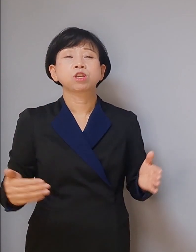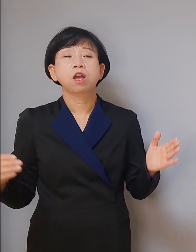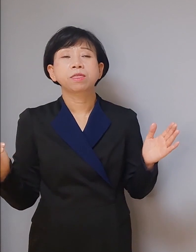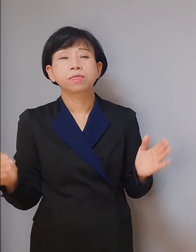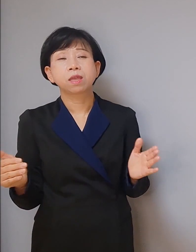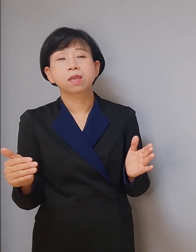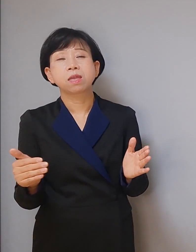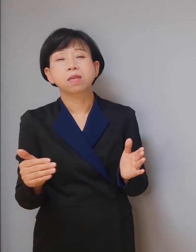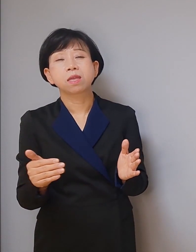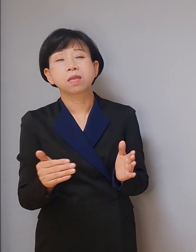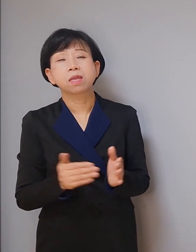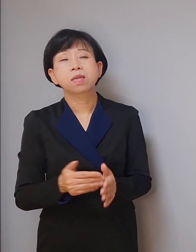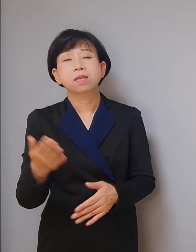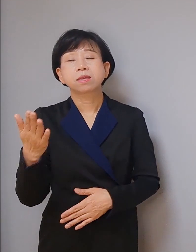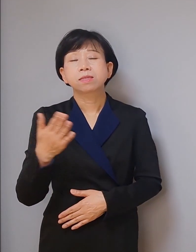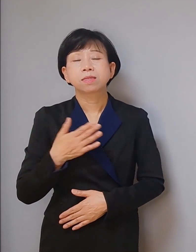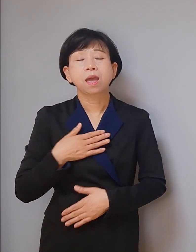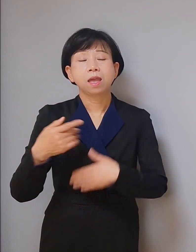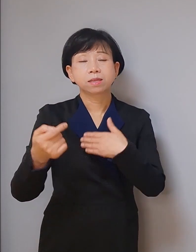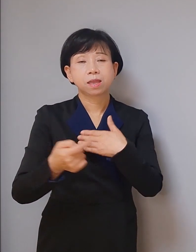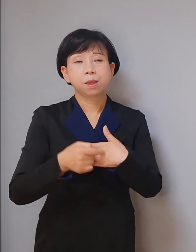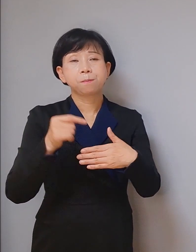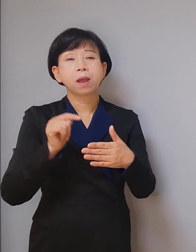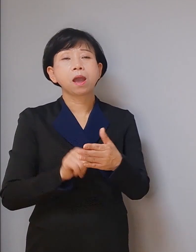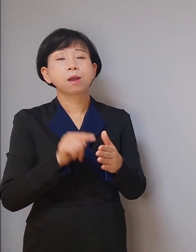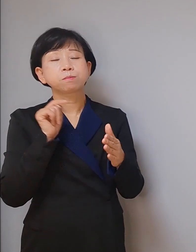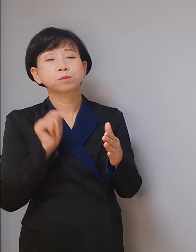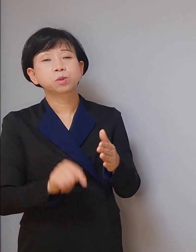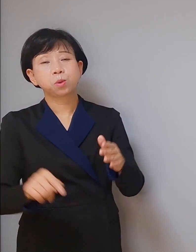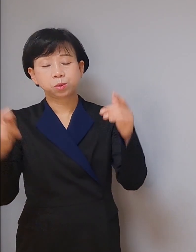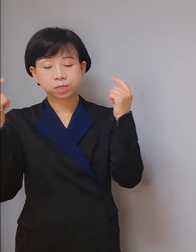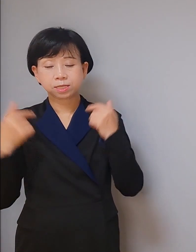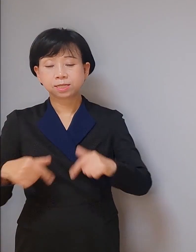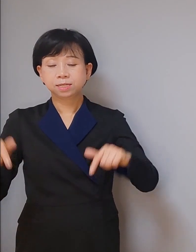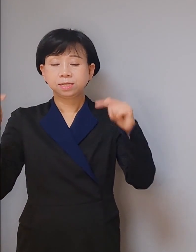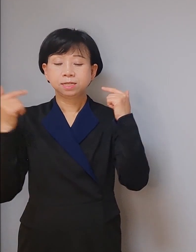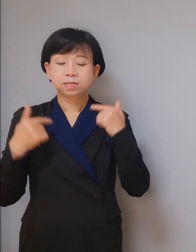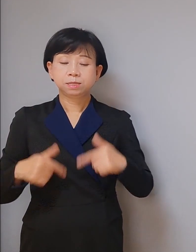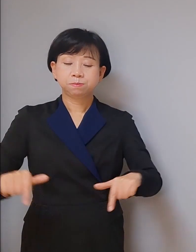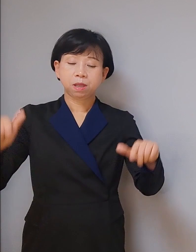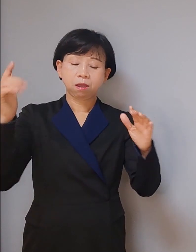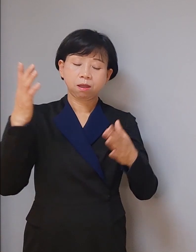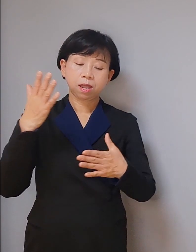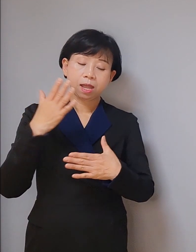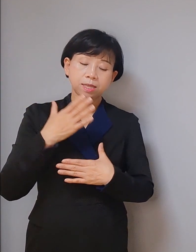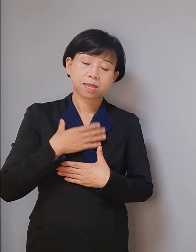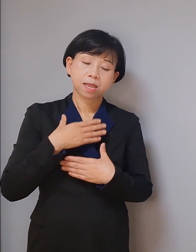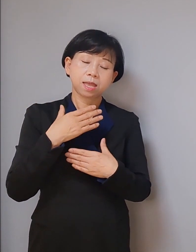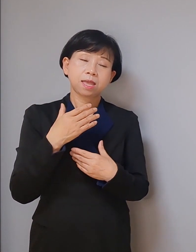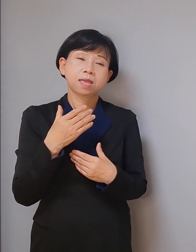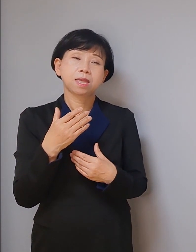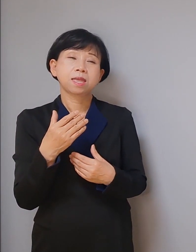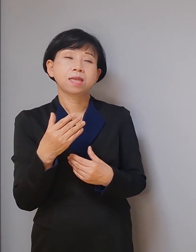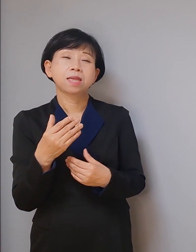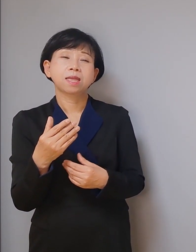소망을 주셨네. 나의 마음속이 늘